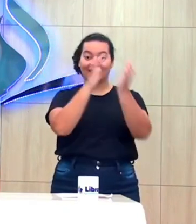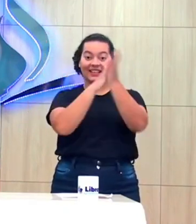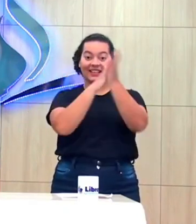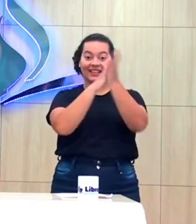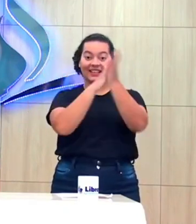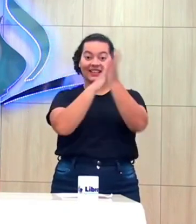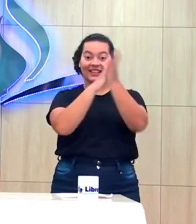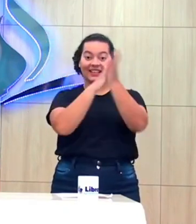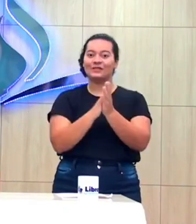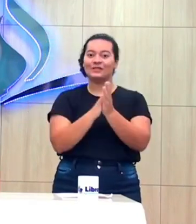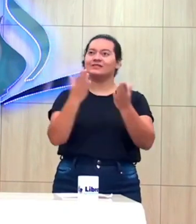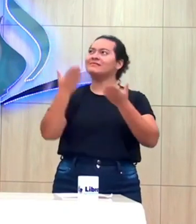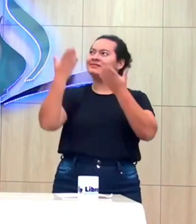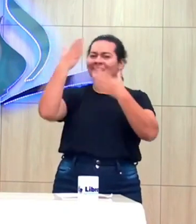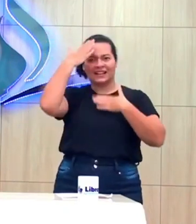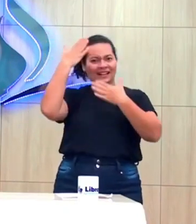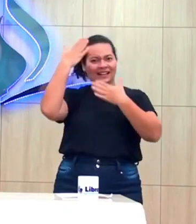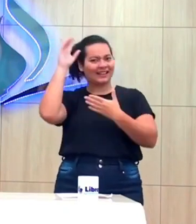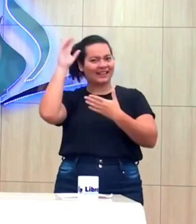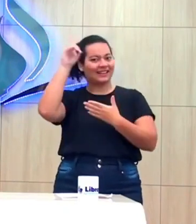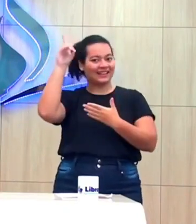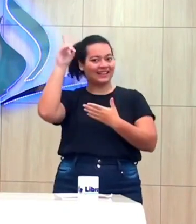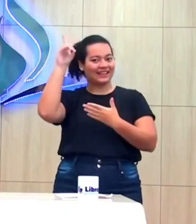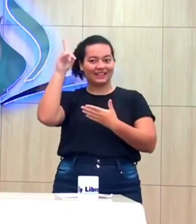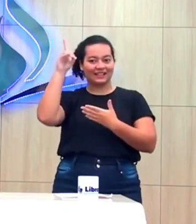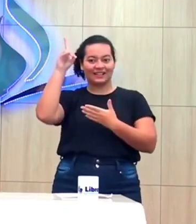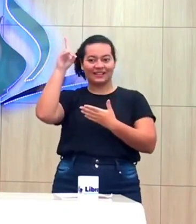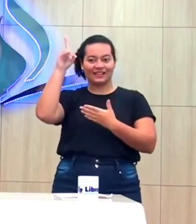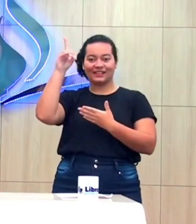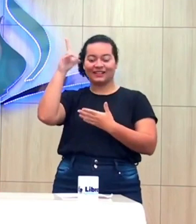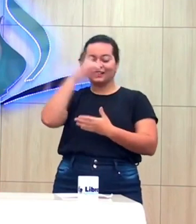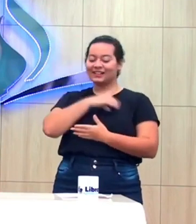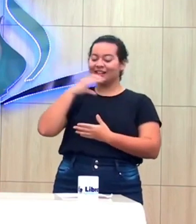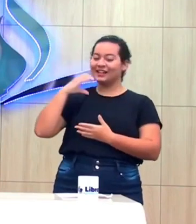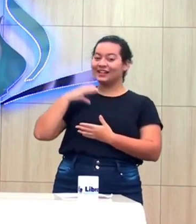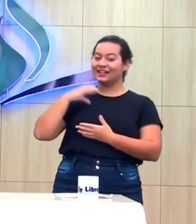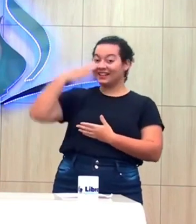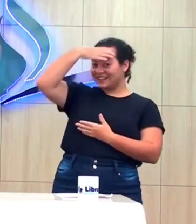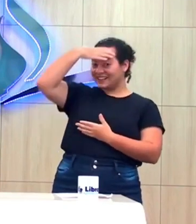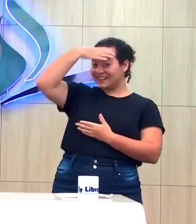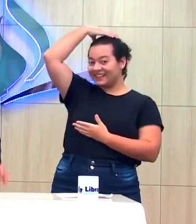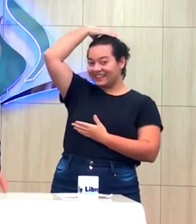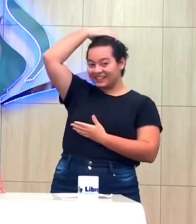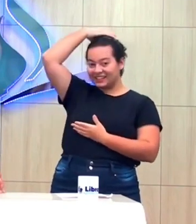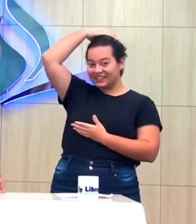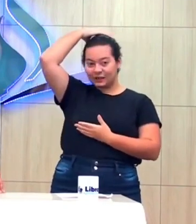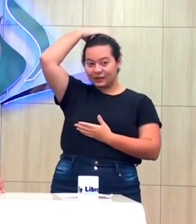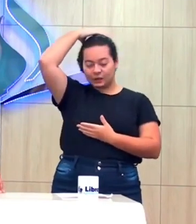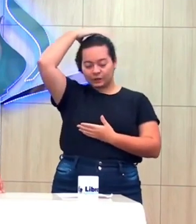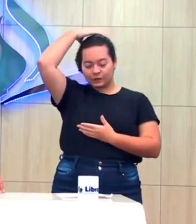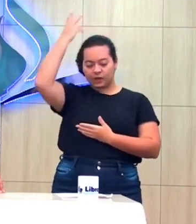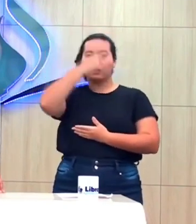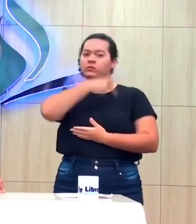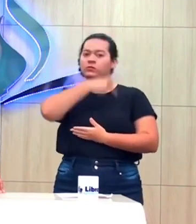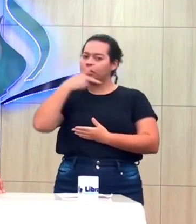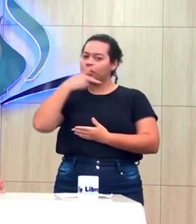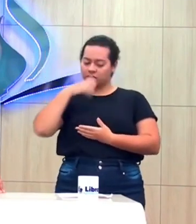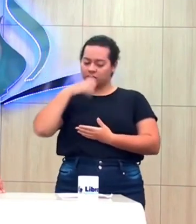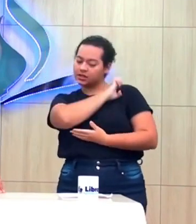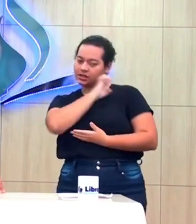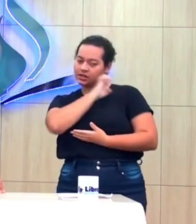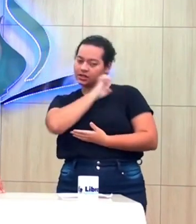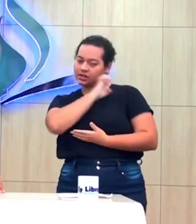irmã Cris, que nos fez o convite, pastor Elias e toda a equipe que faz